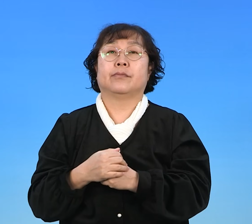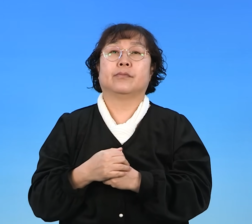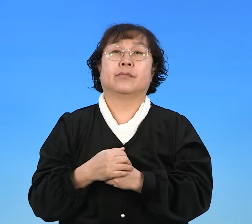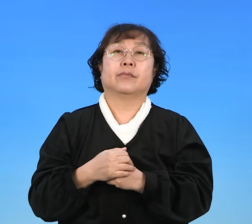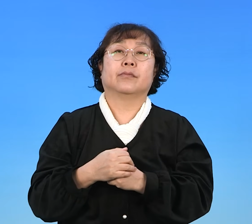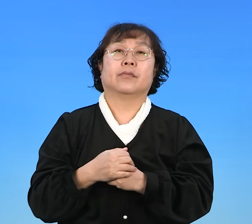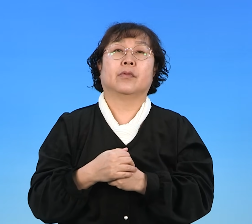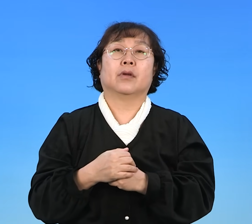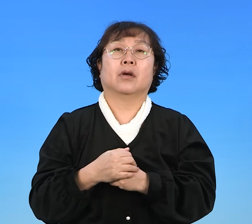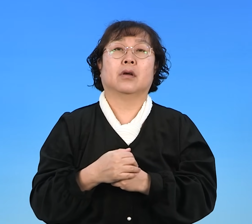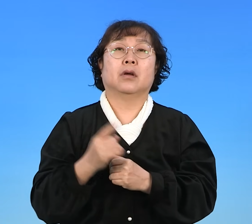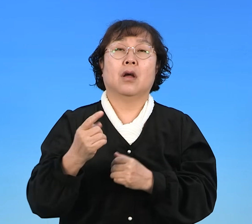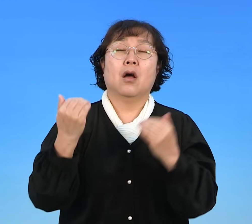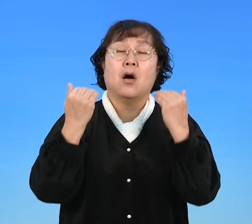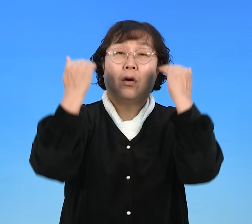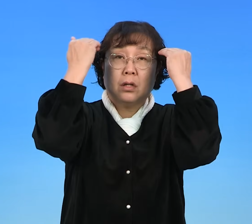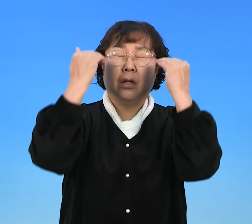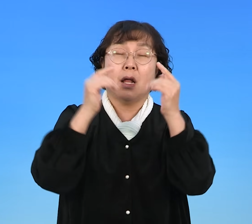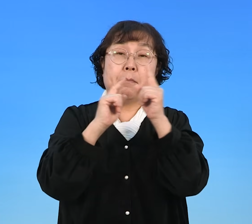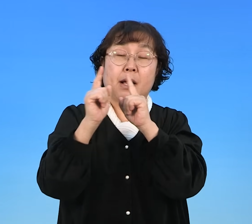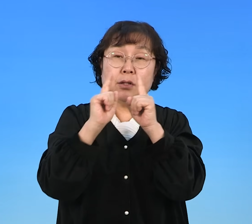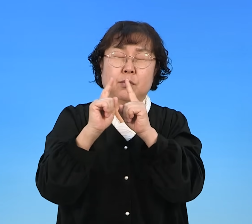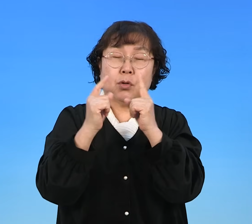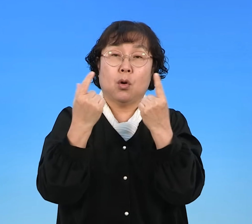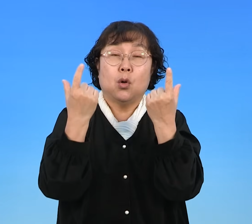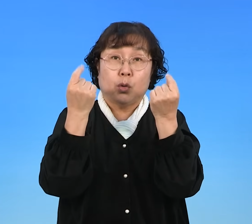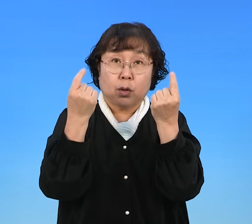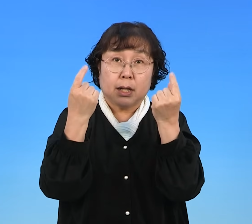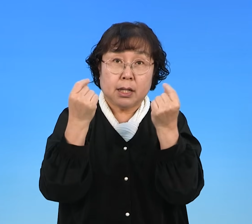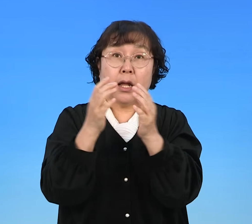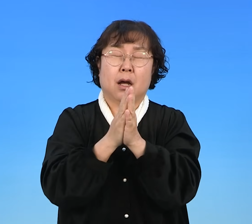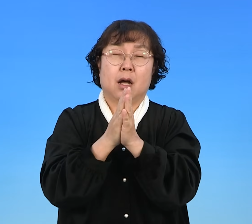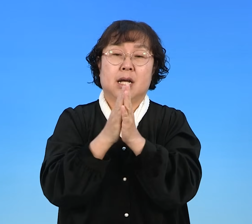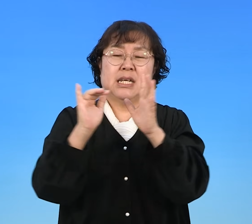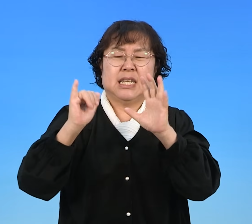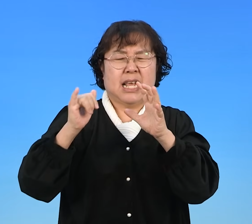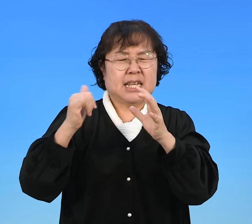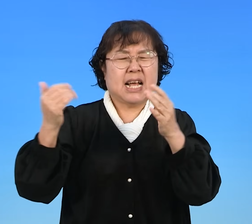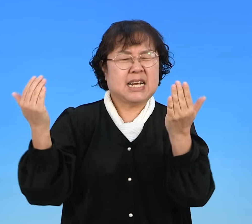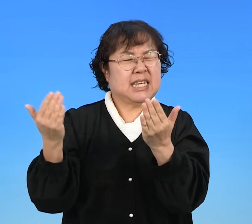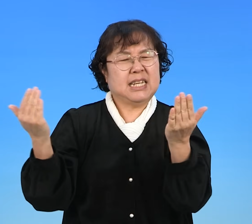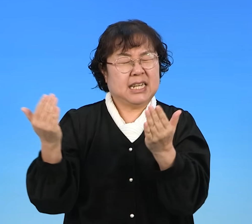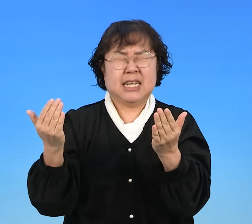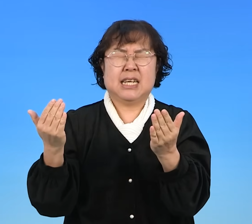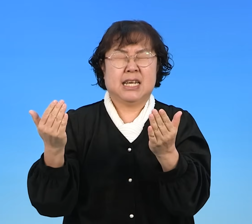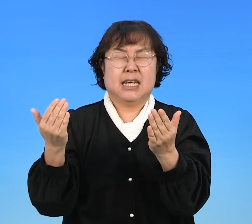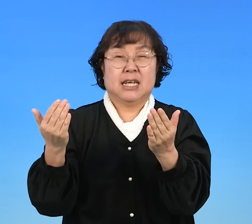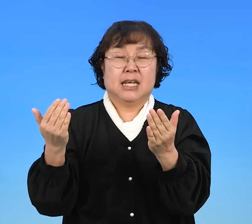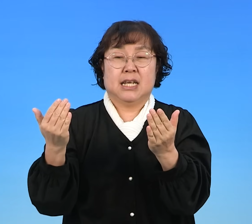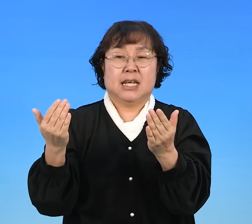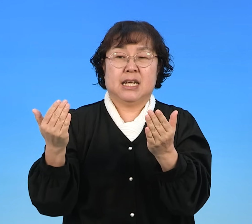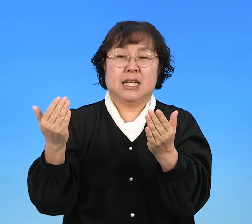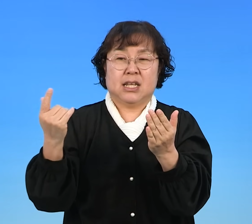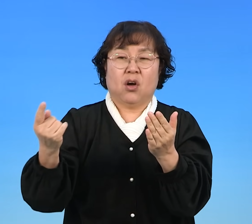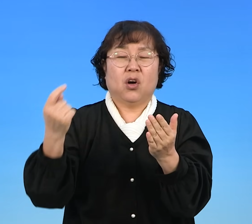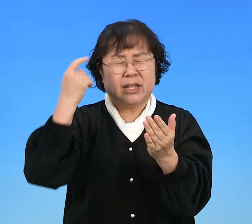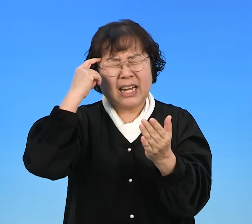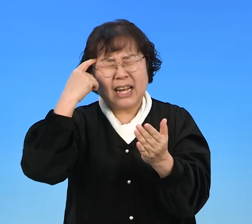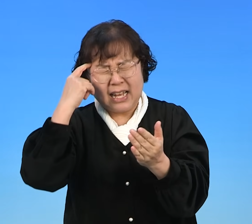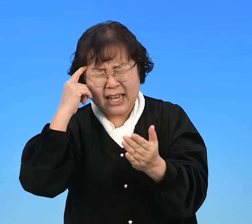옛날 어른들이 위로해 주시던 그 말씀도 언제 그런 위로를 한다고요? 그 세상 만사, 그 마음먹기